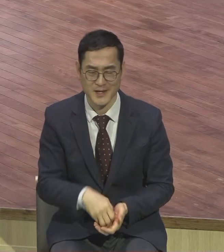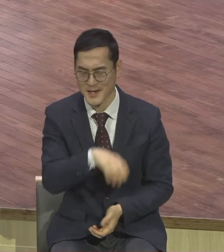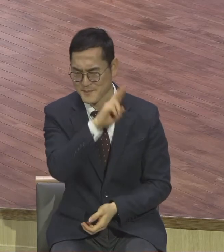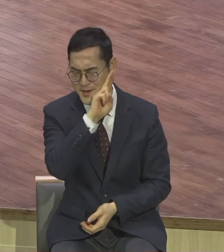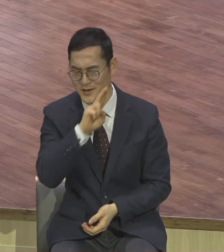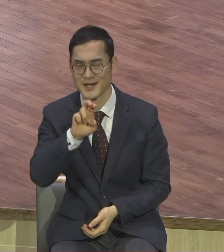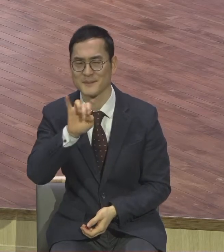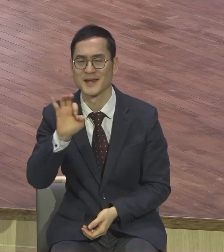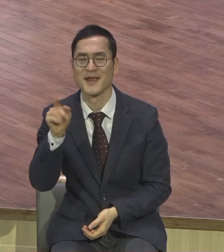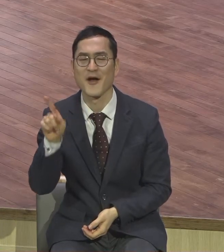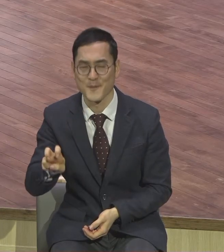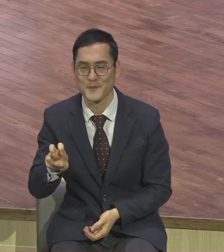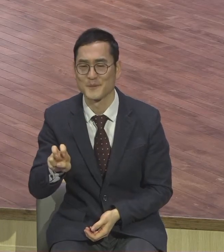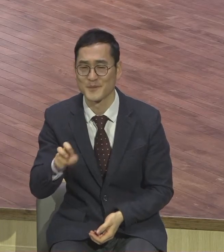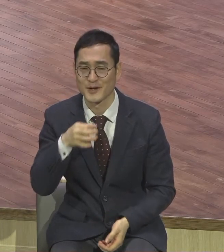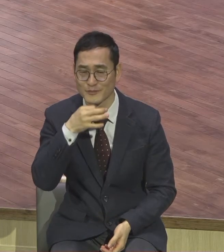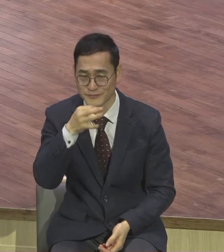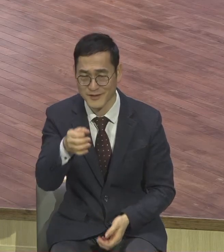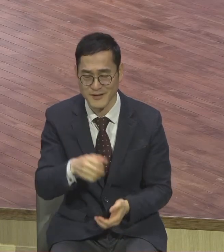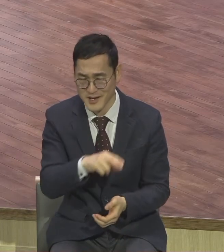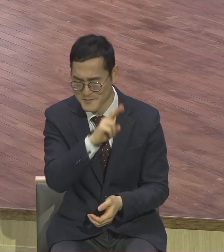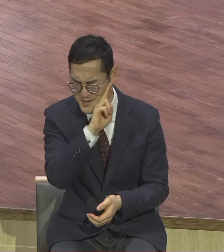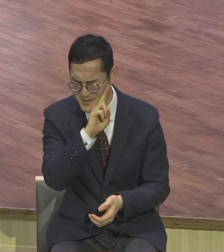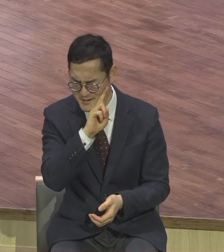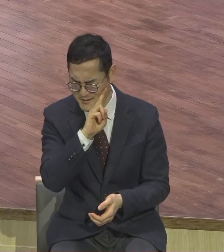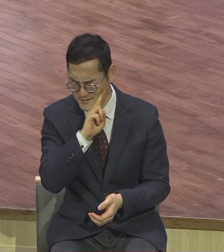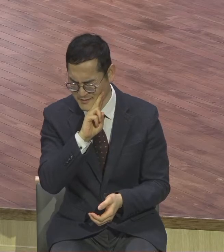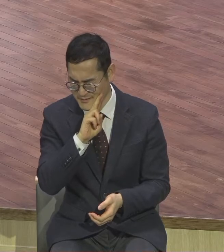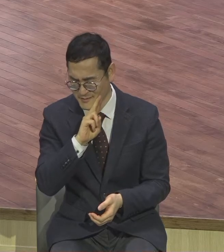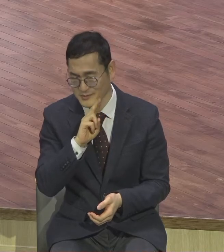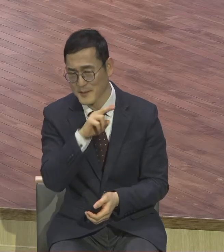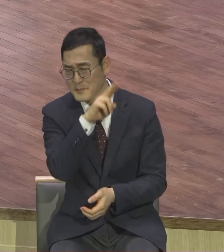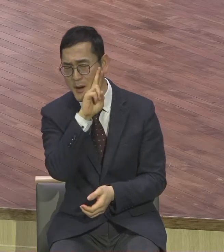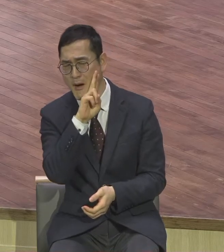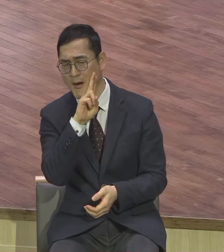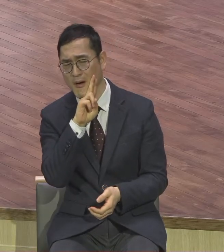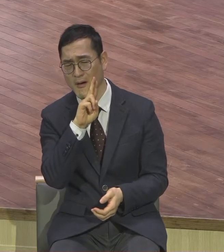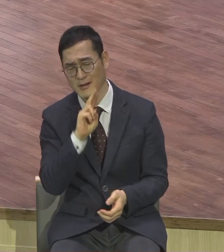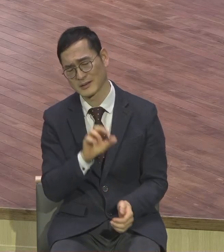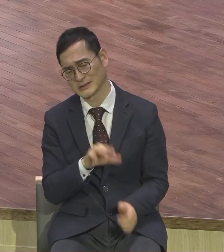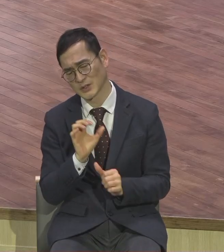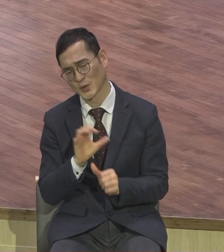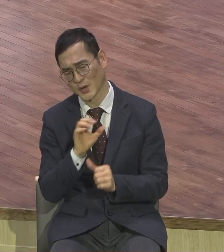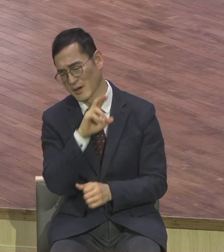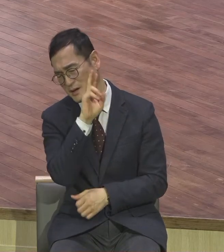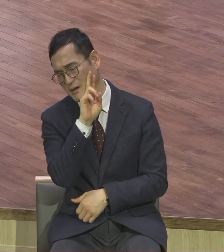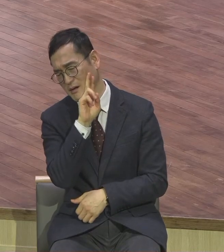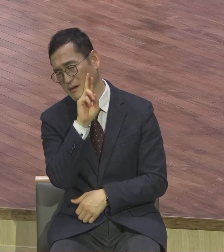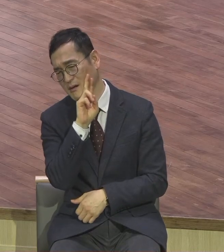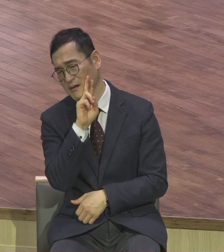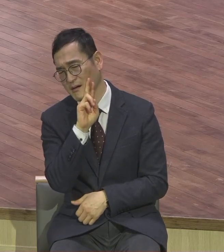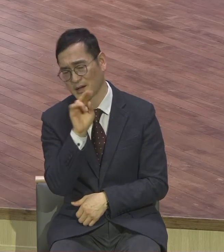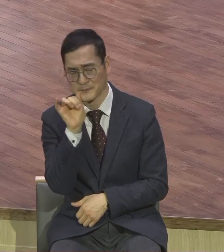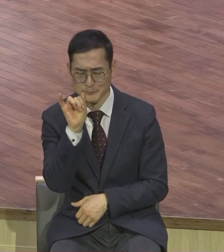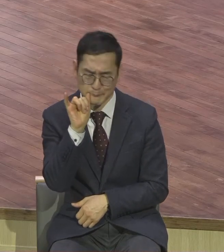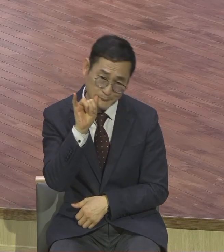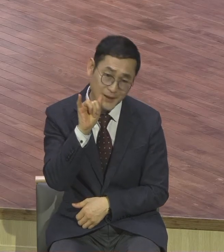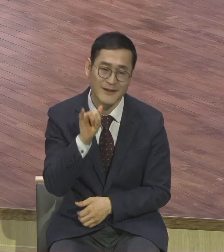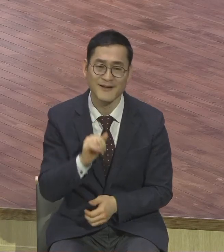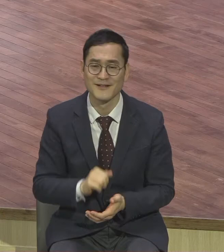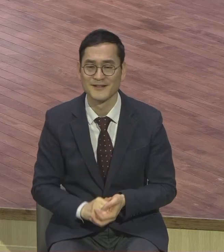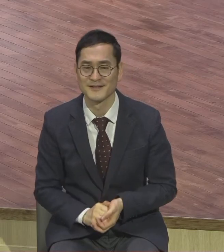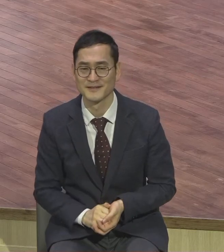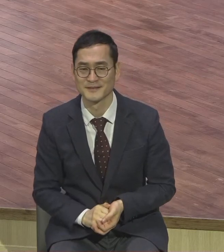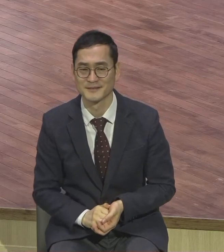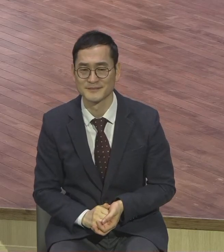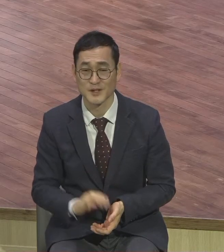말이죠. 코로나19로 인해서 이런 편리 미음이 많이